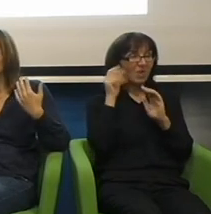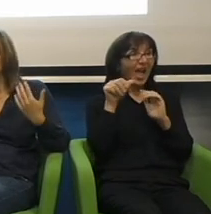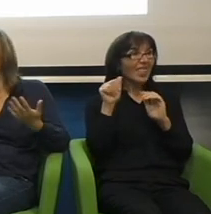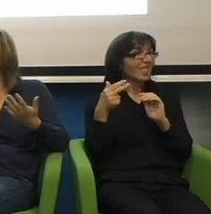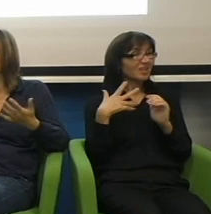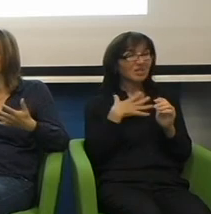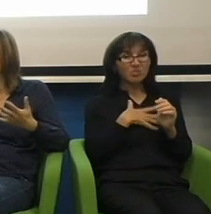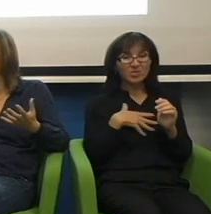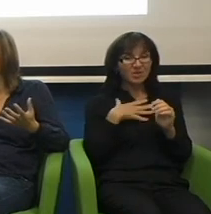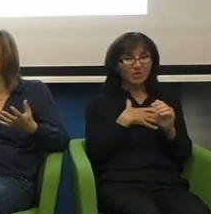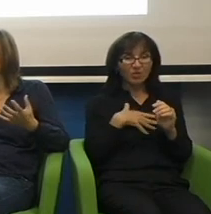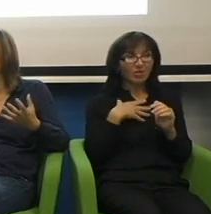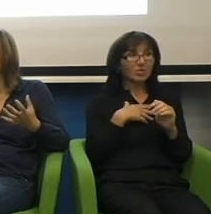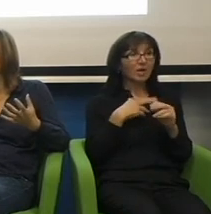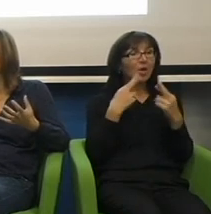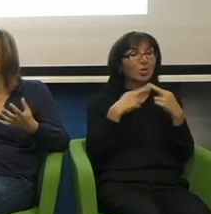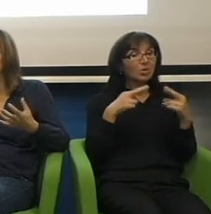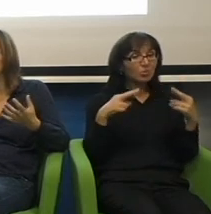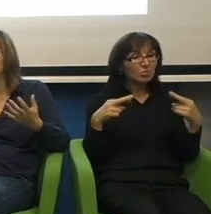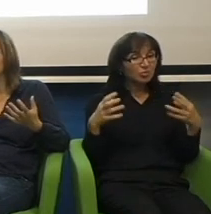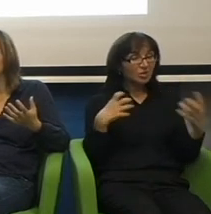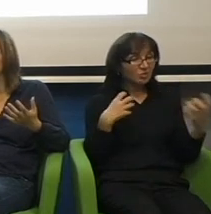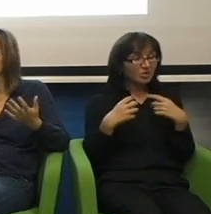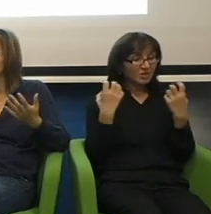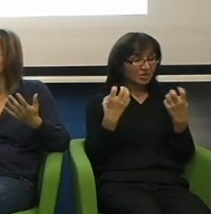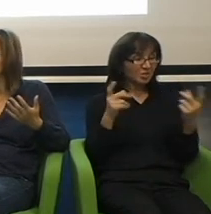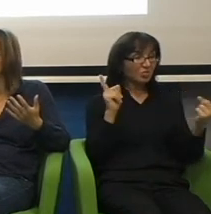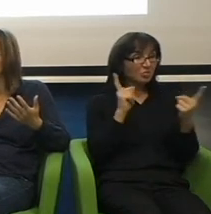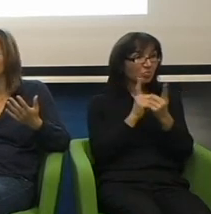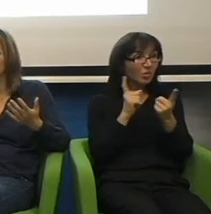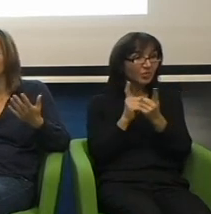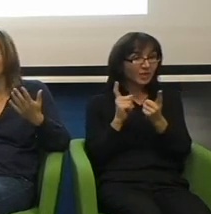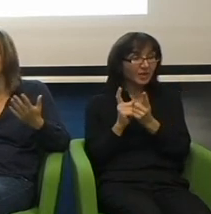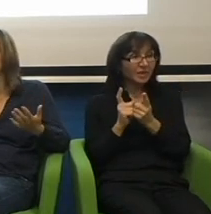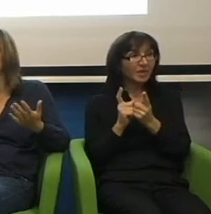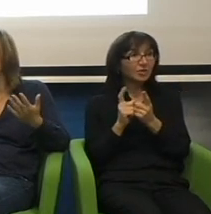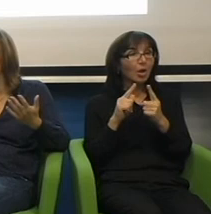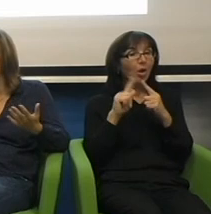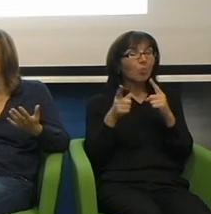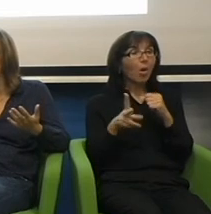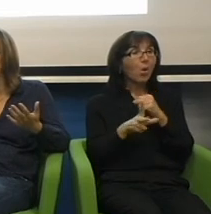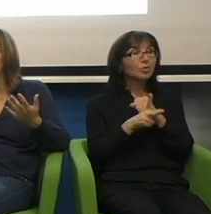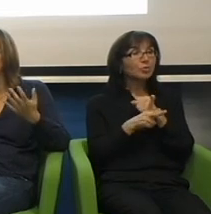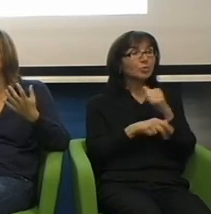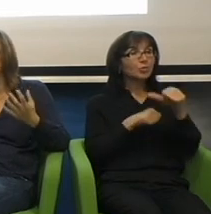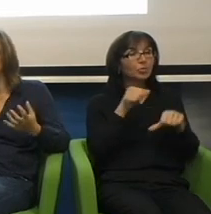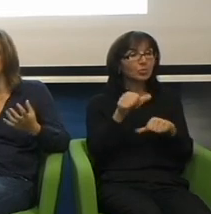To, że różni twórcy chcieli się z nią spotykać i to jest coś, o czym nie powiedzieliśmy. Po 80 roku